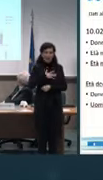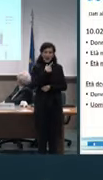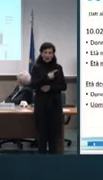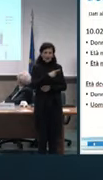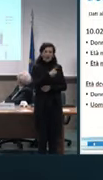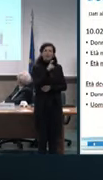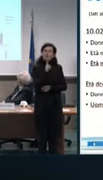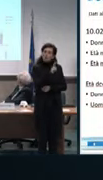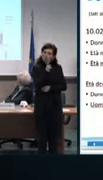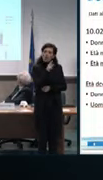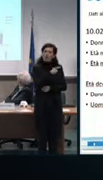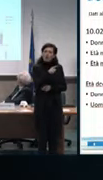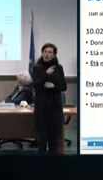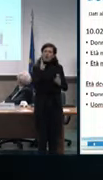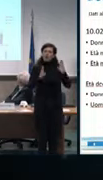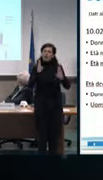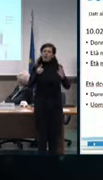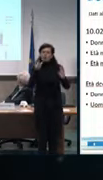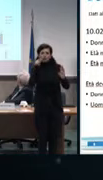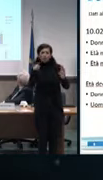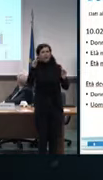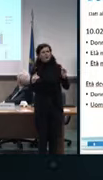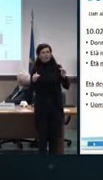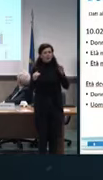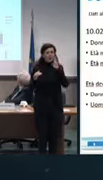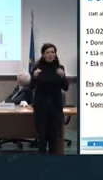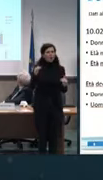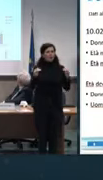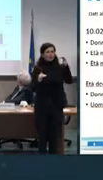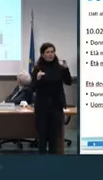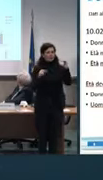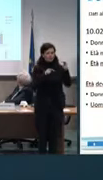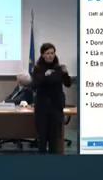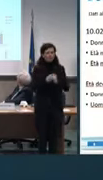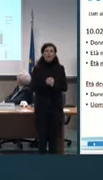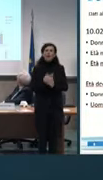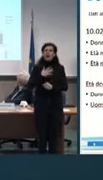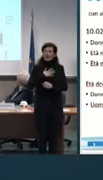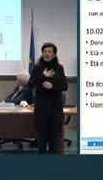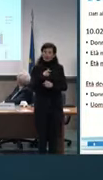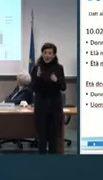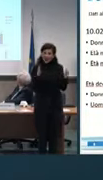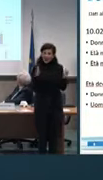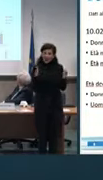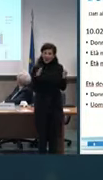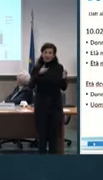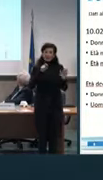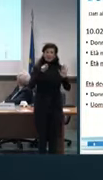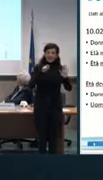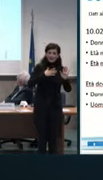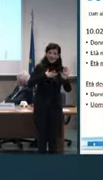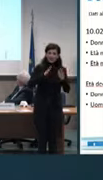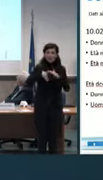muoiono più delle donne è ancora una volta che la spa serietà che paga il tributo più alto è quella dei 70 anni in